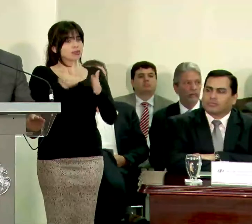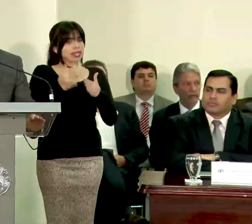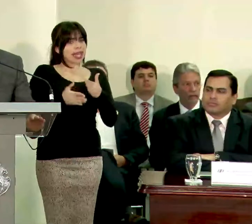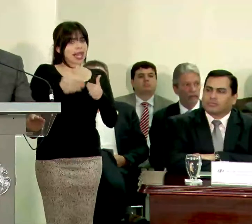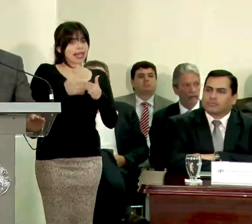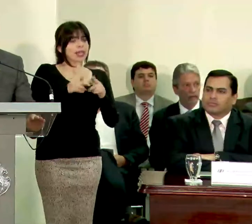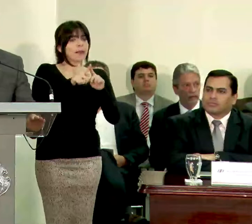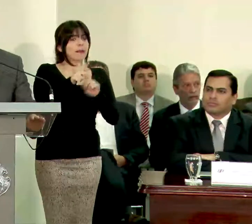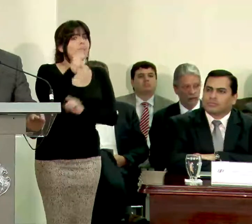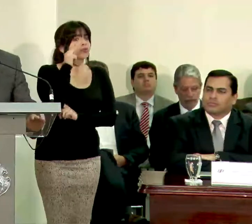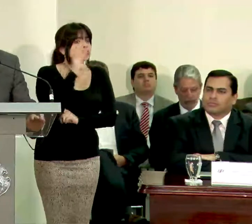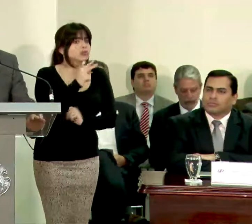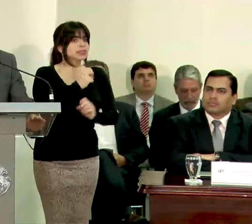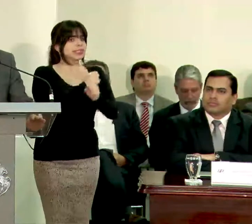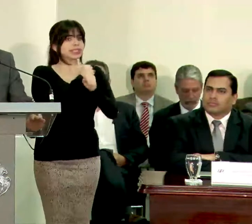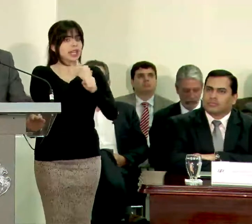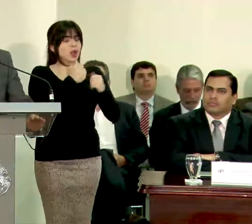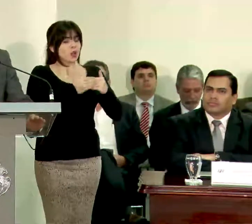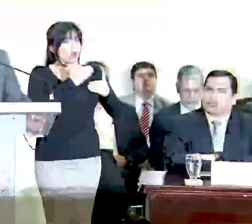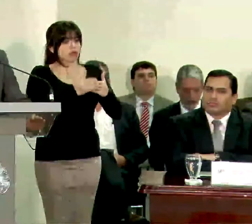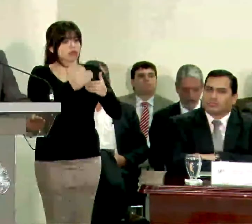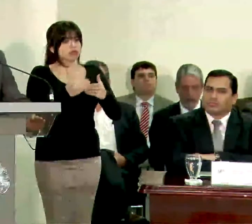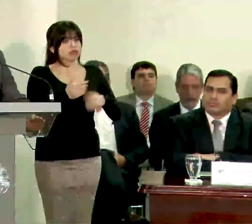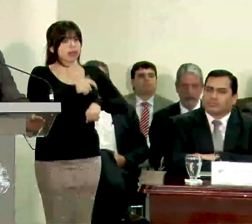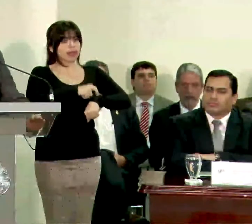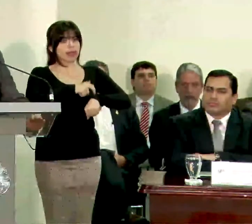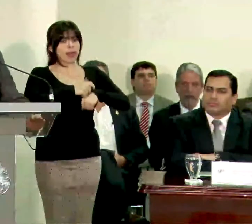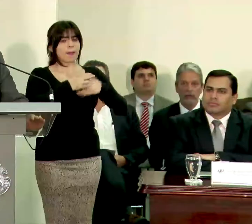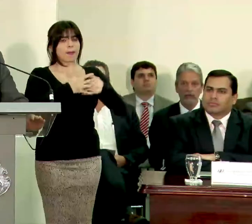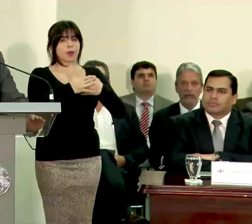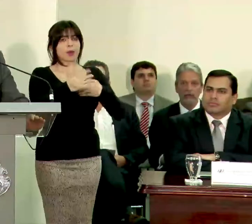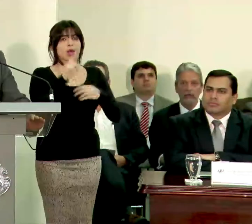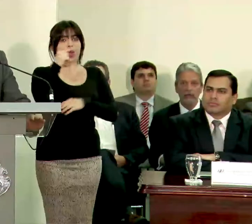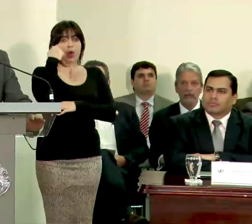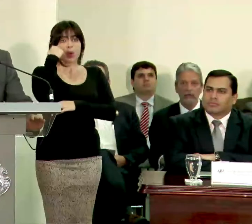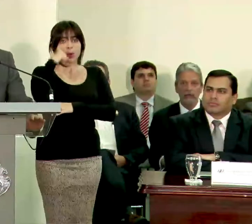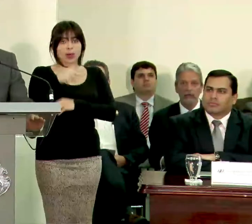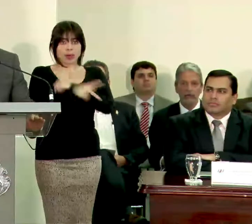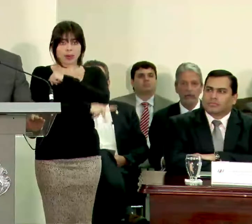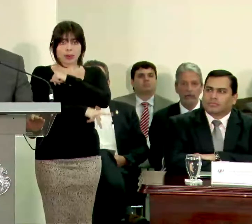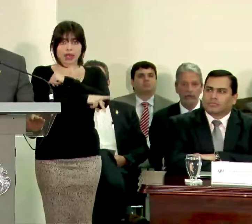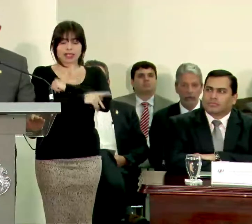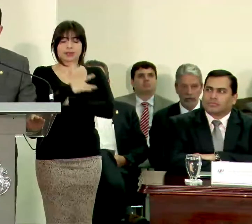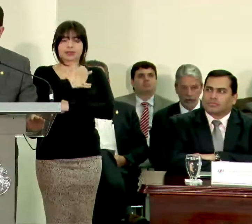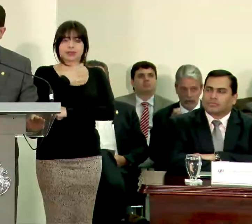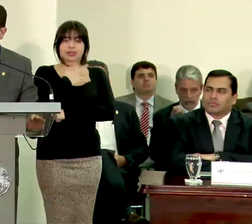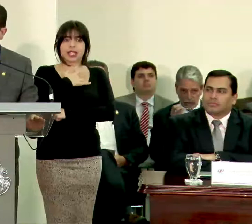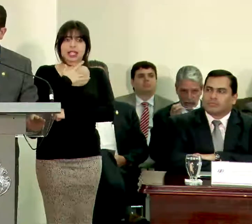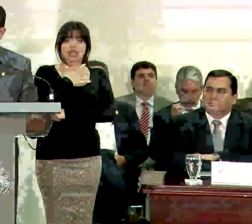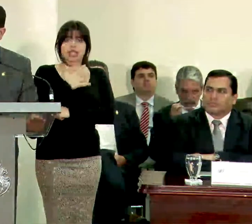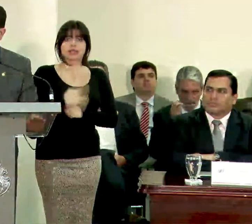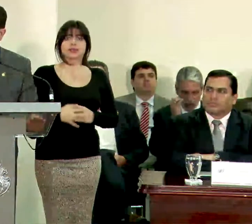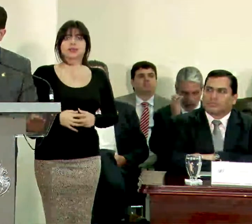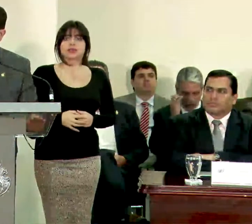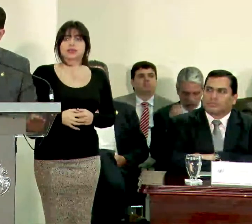se veía segura en el tiempo y el Gobierno de la República siente la